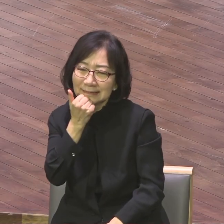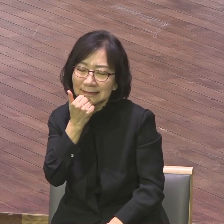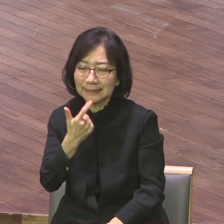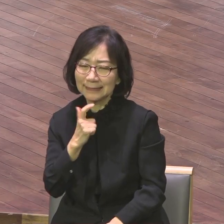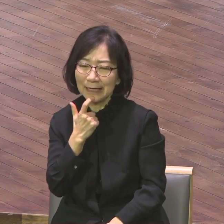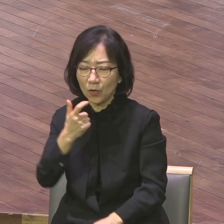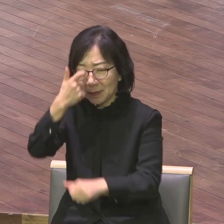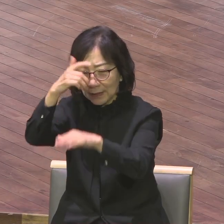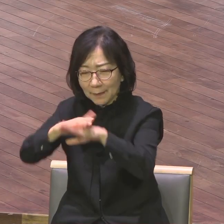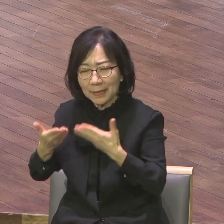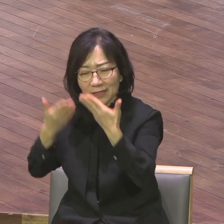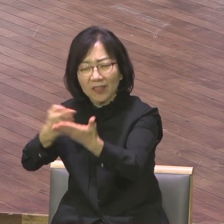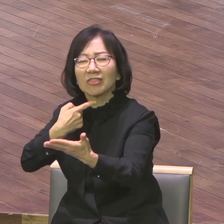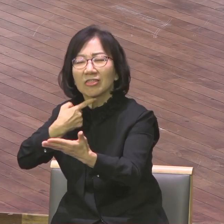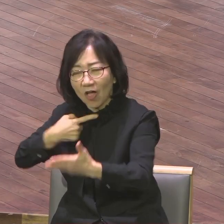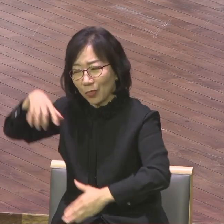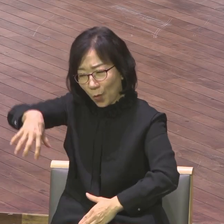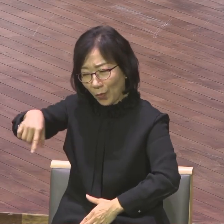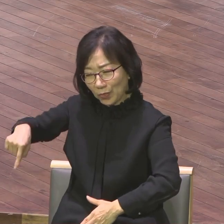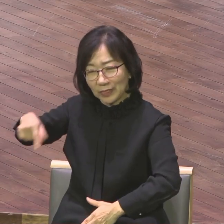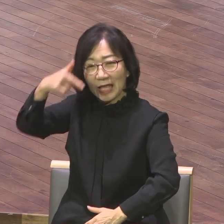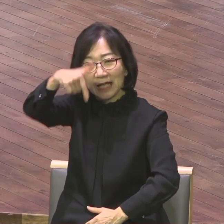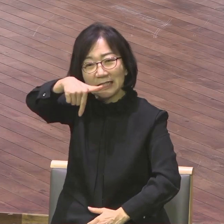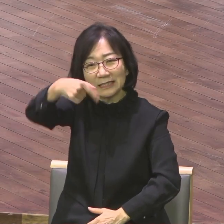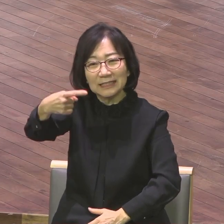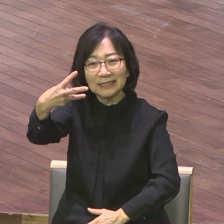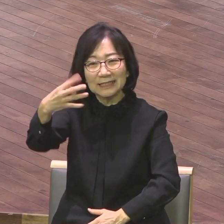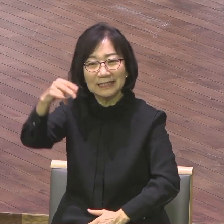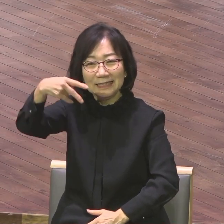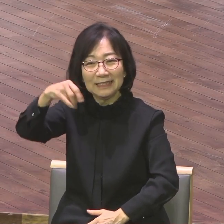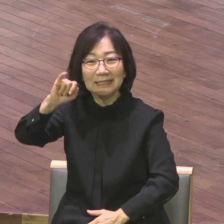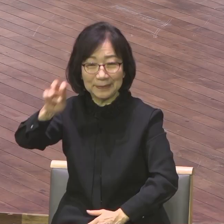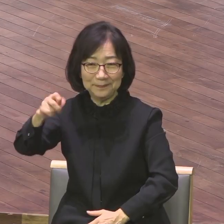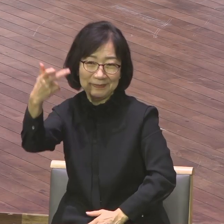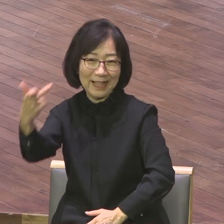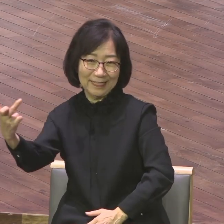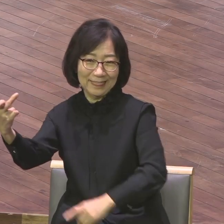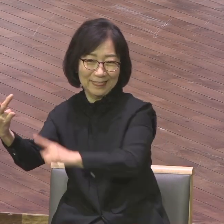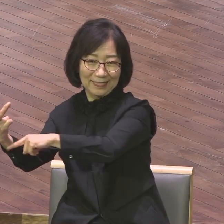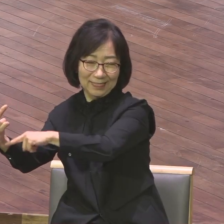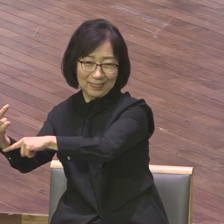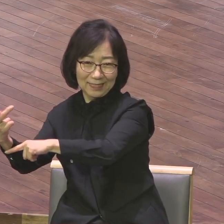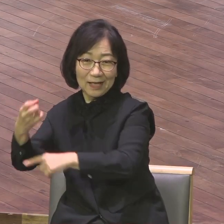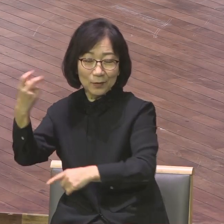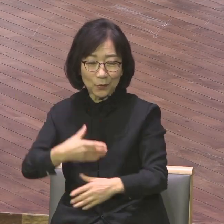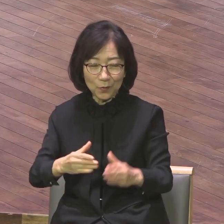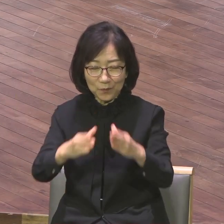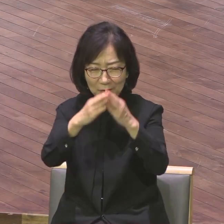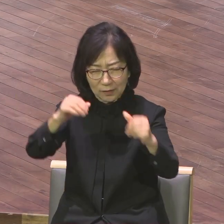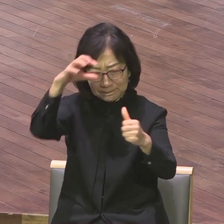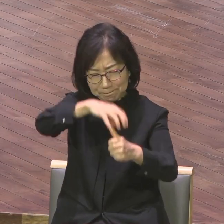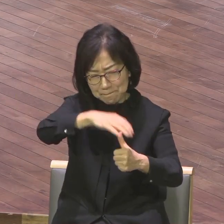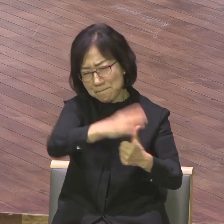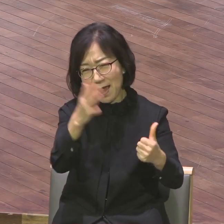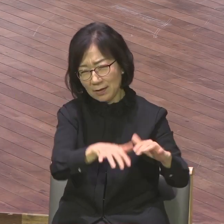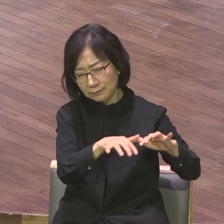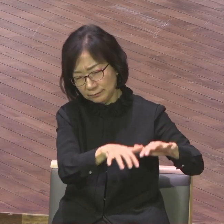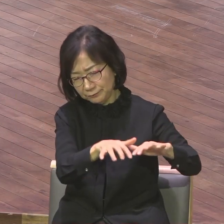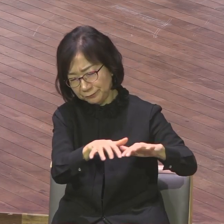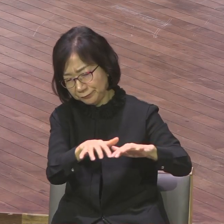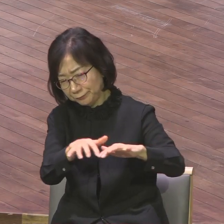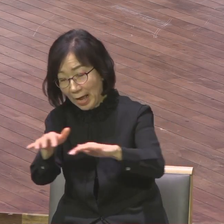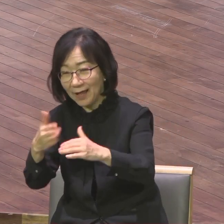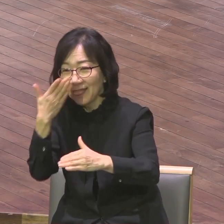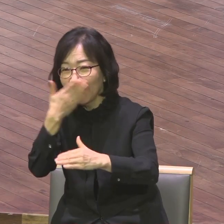곳이었어요. 그리고 출애굽한 이스라엘 백성들이 이제 가나안 땅에 들어왔을 때 이 산에서 축복을